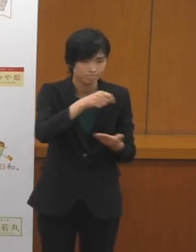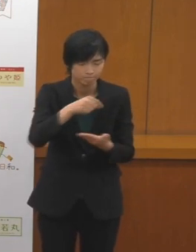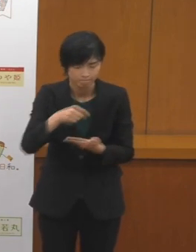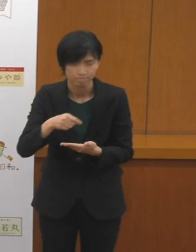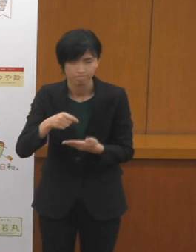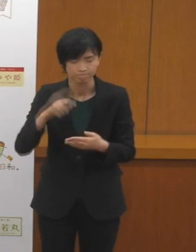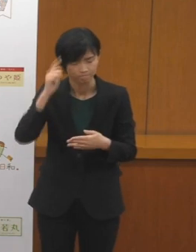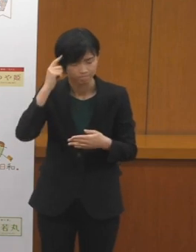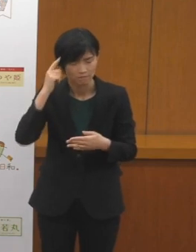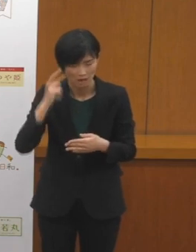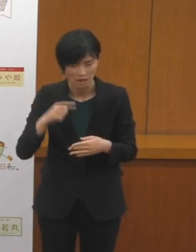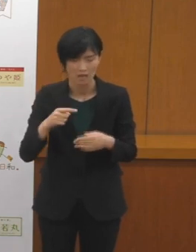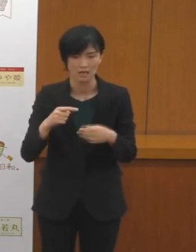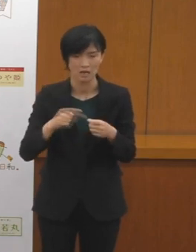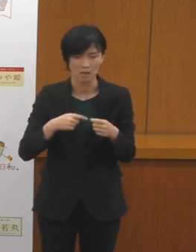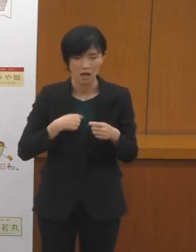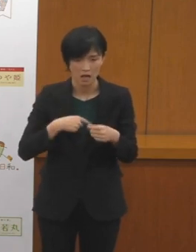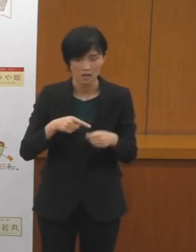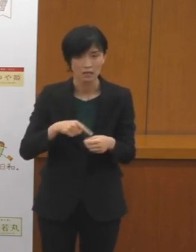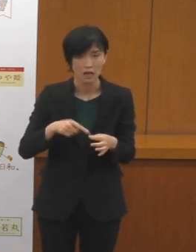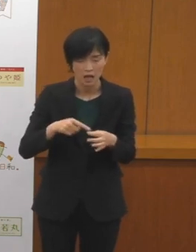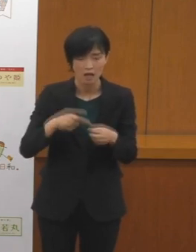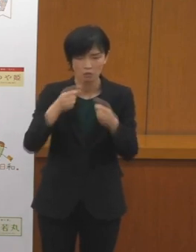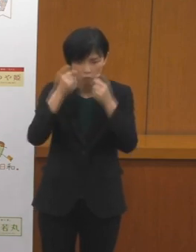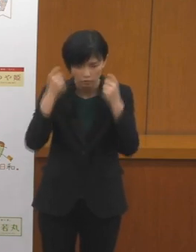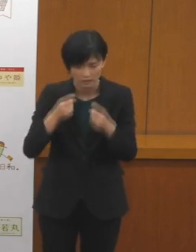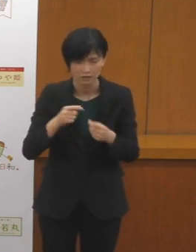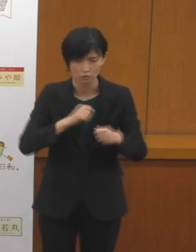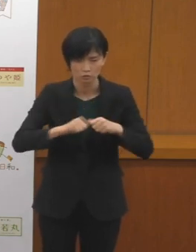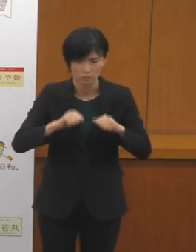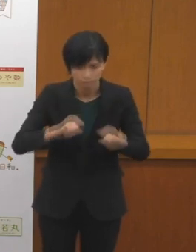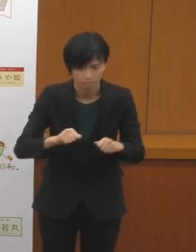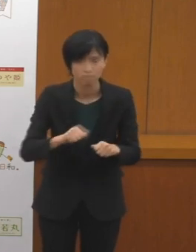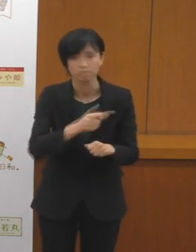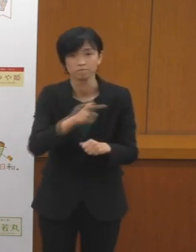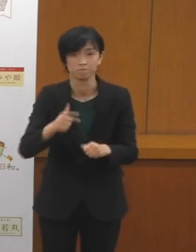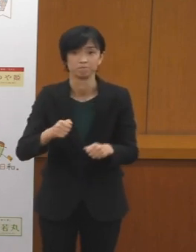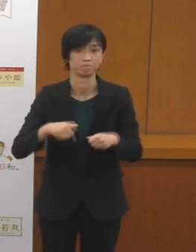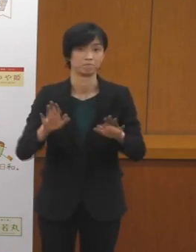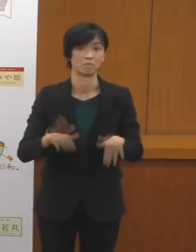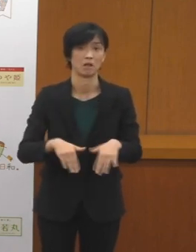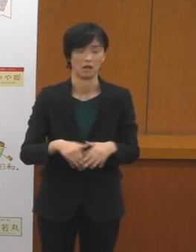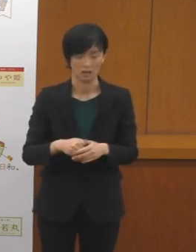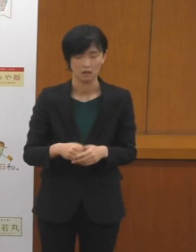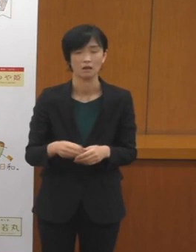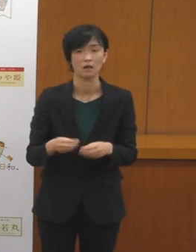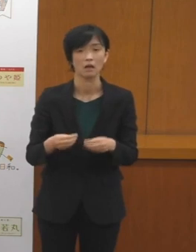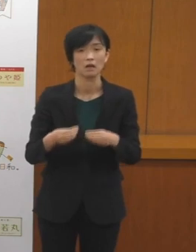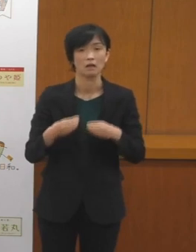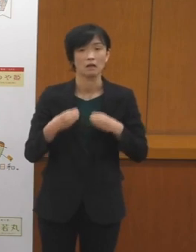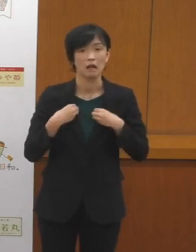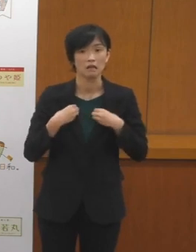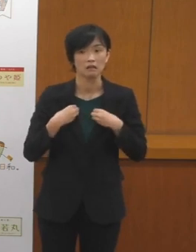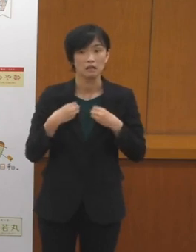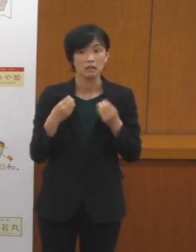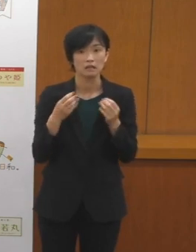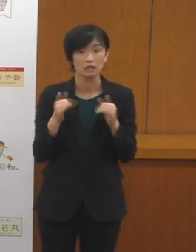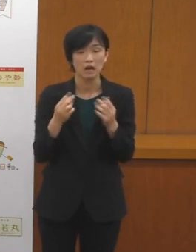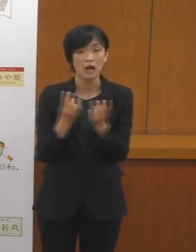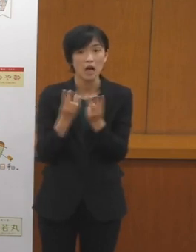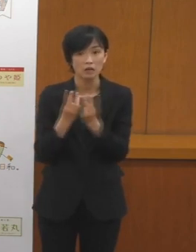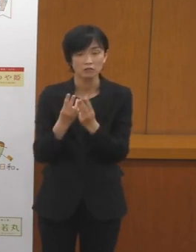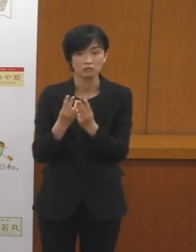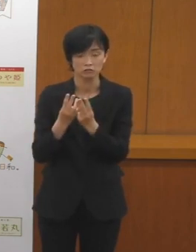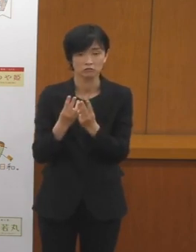の取り組みなど様々な対策を講じてまいりました感染拡大の波がだんだんと大きくなる